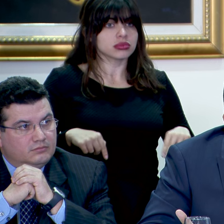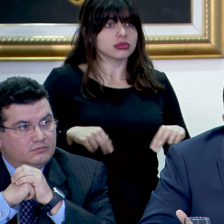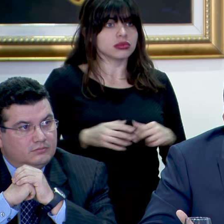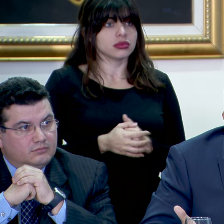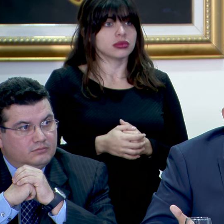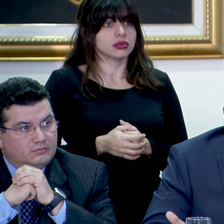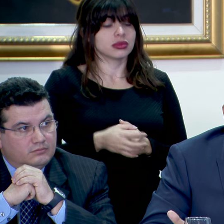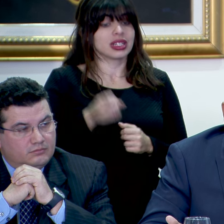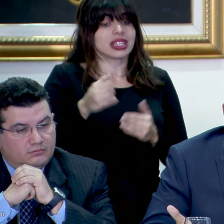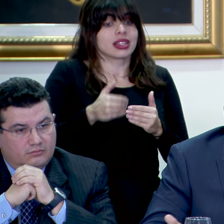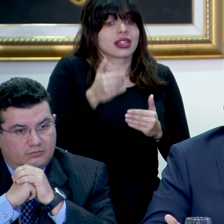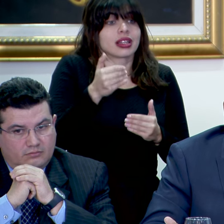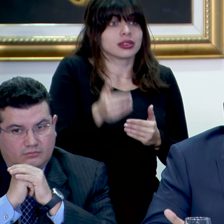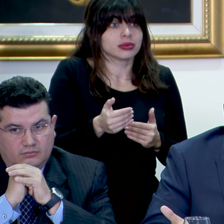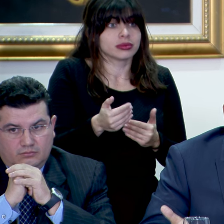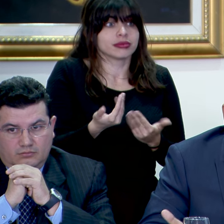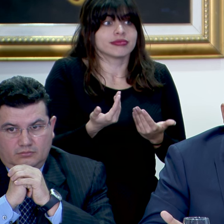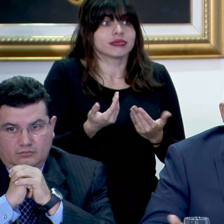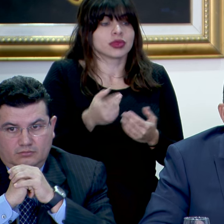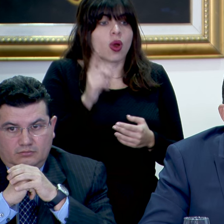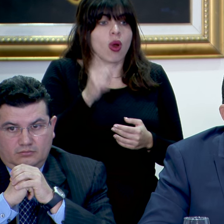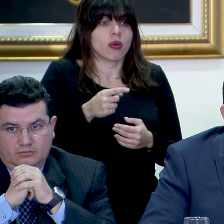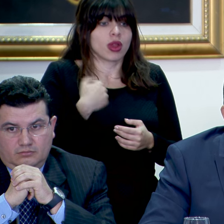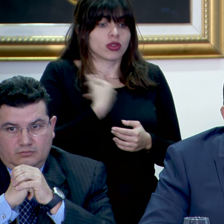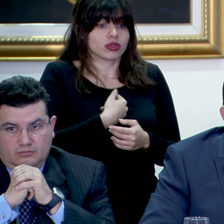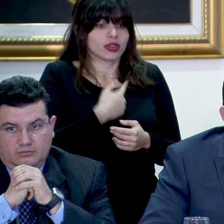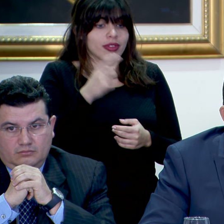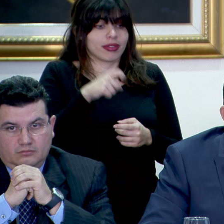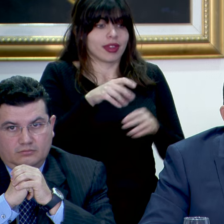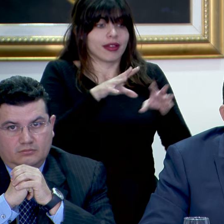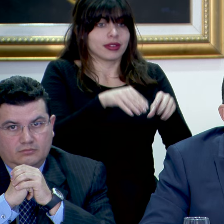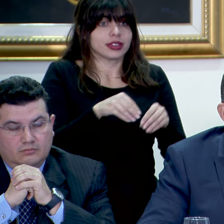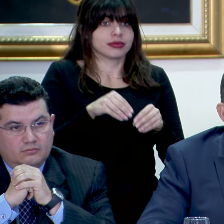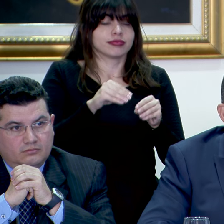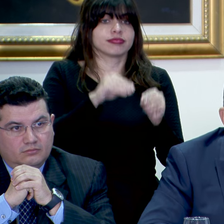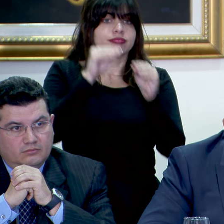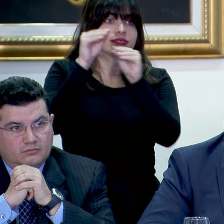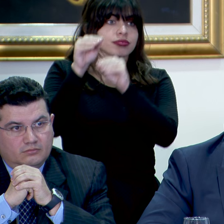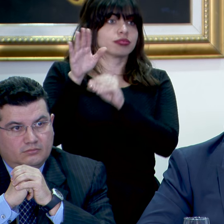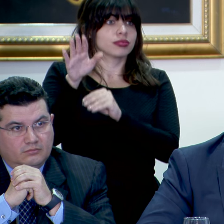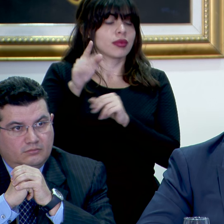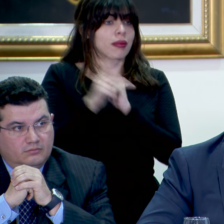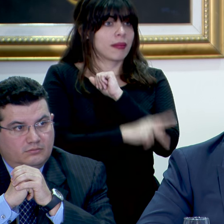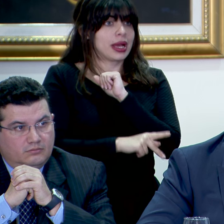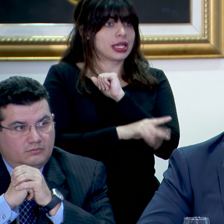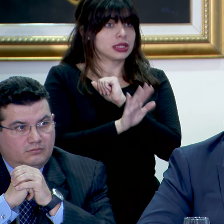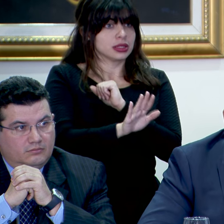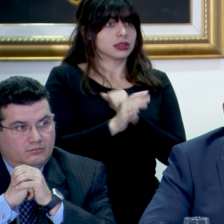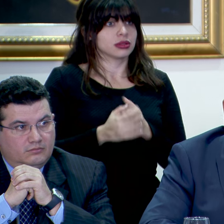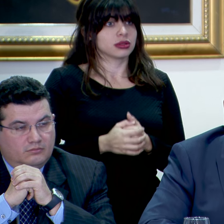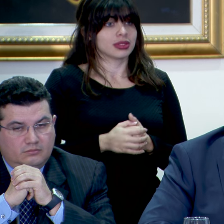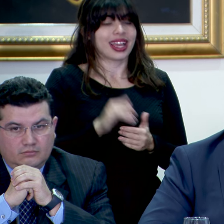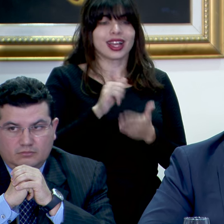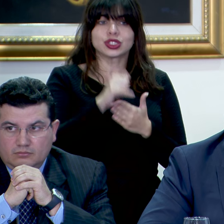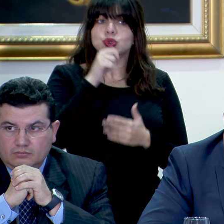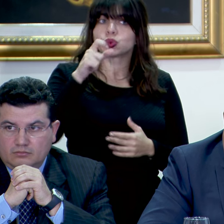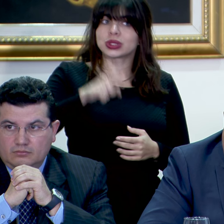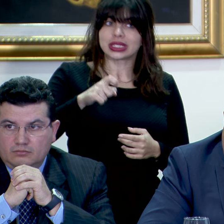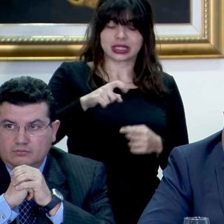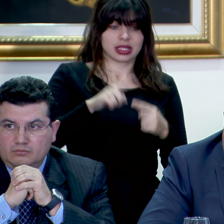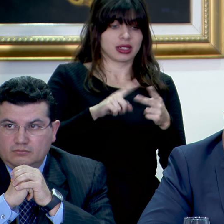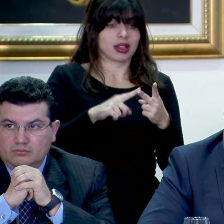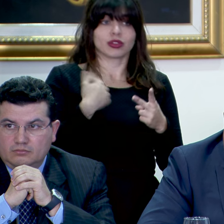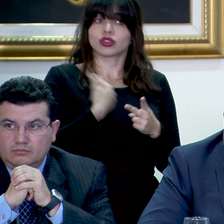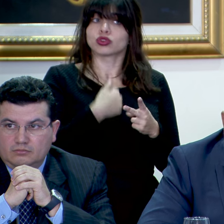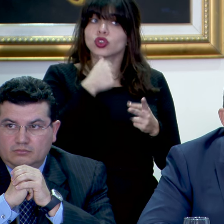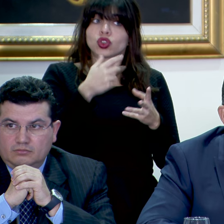posteriormente obligarnos a su deportación. Eso no es necesario, no es lo que